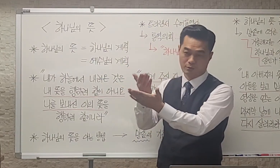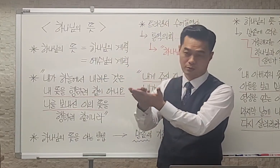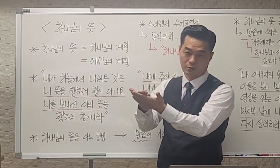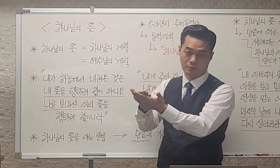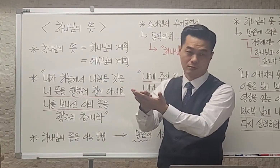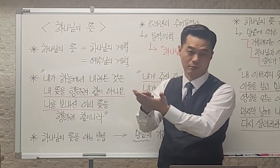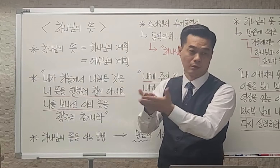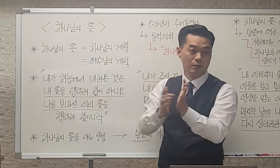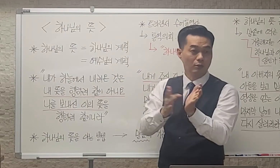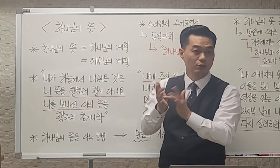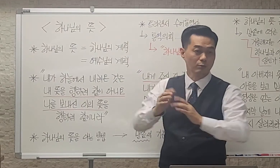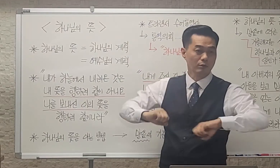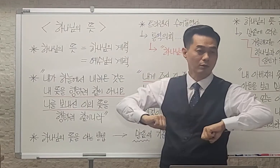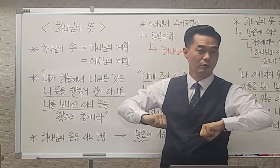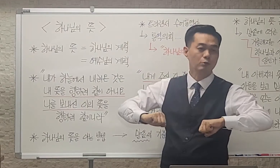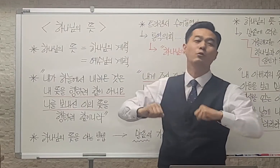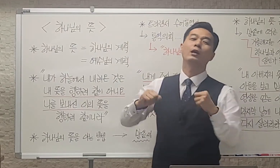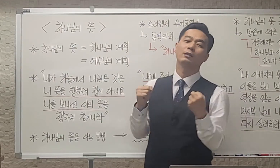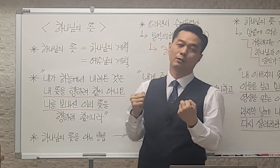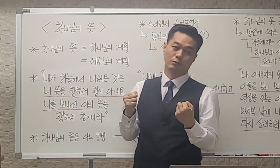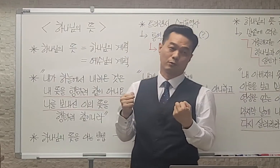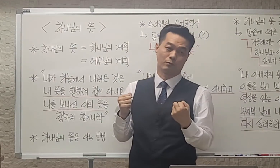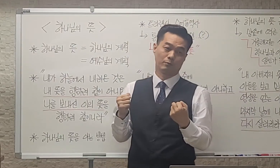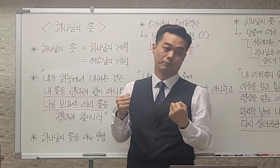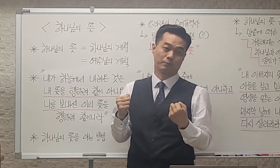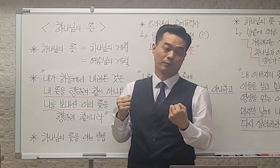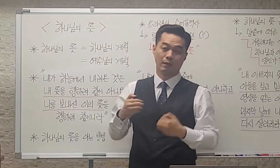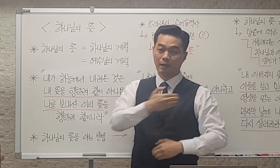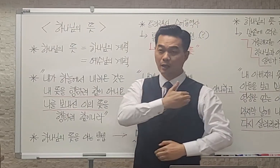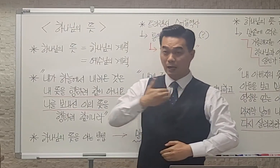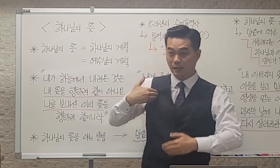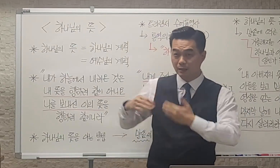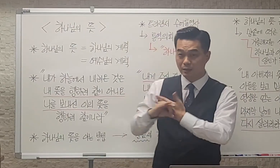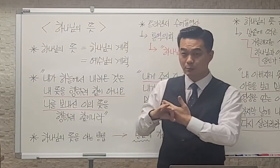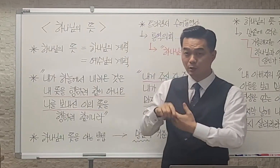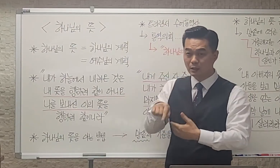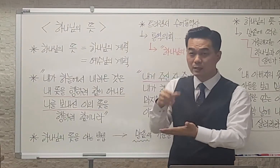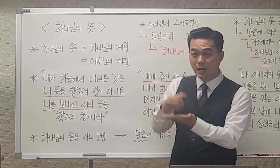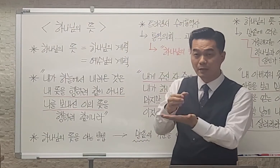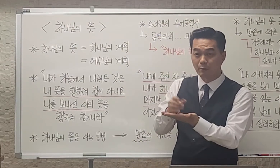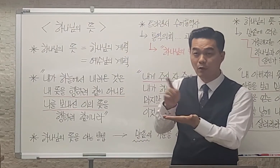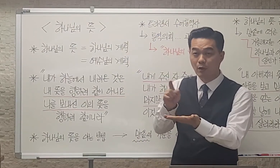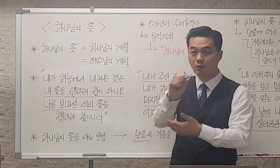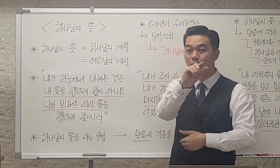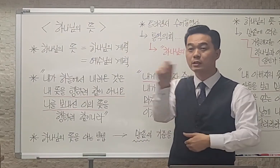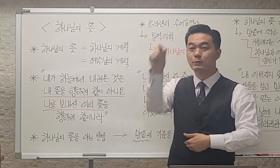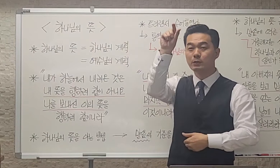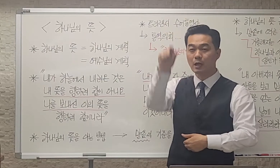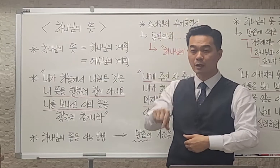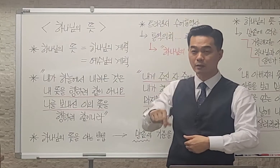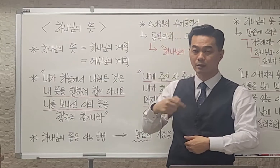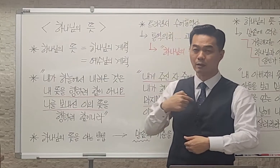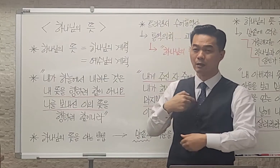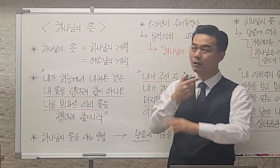하옵소서. 예수님은 순종하겠다는 거죠. 가능하시면 이 잔 뭐예요? 십자가를